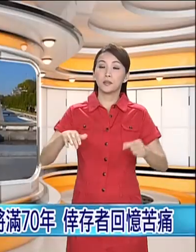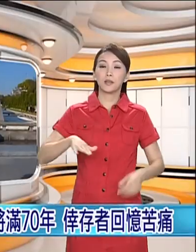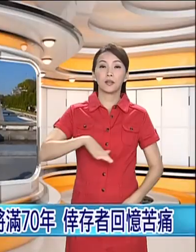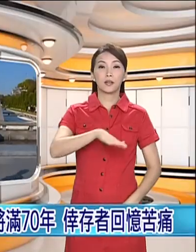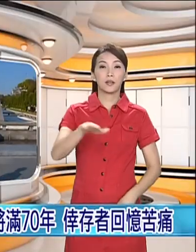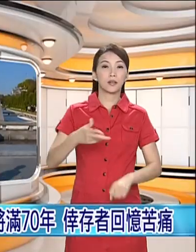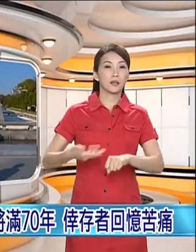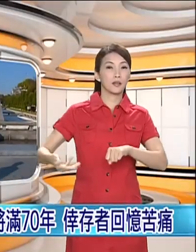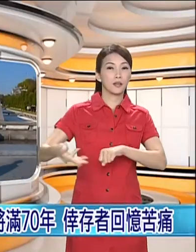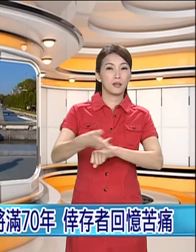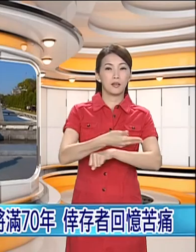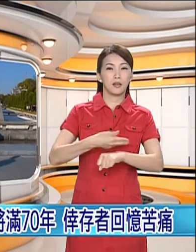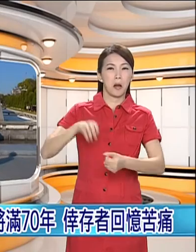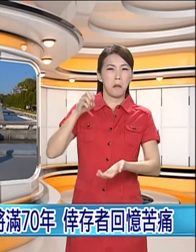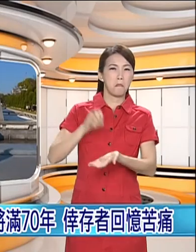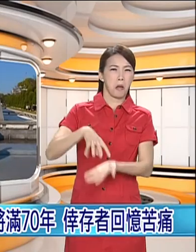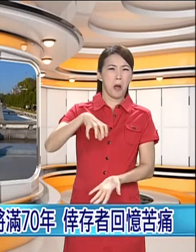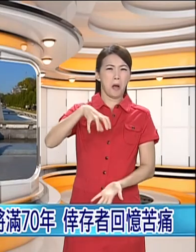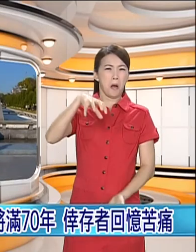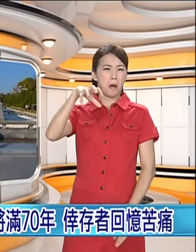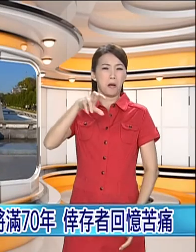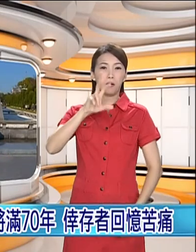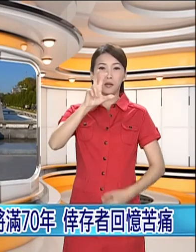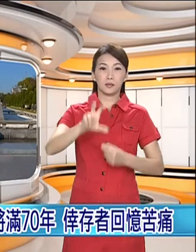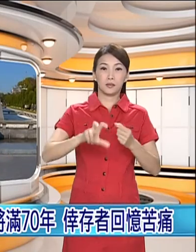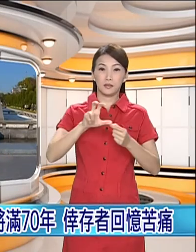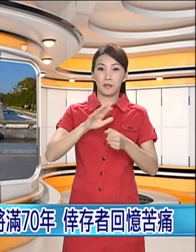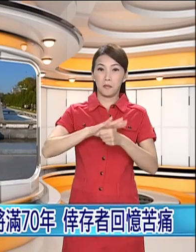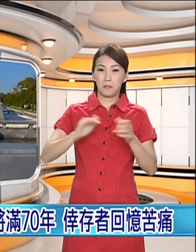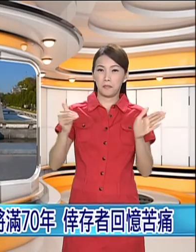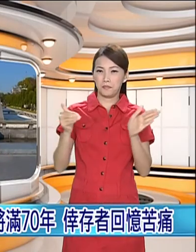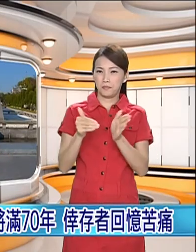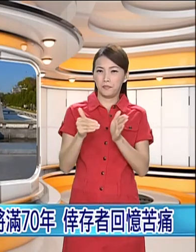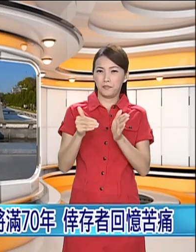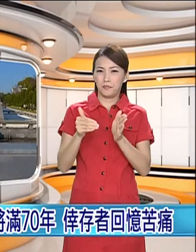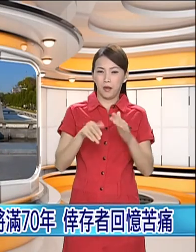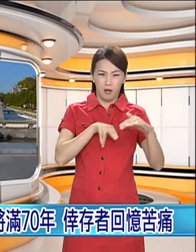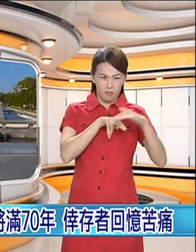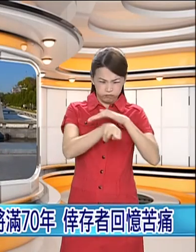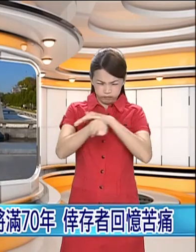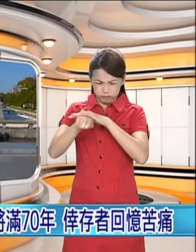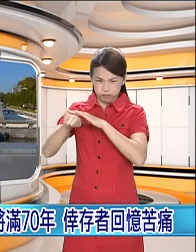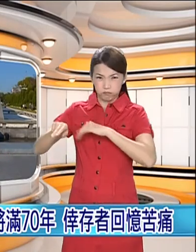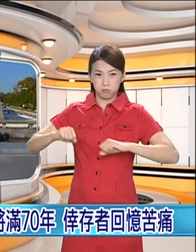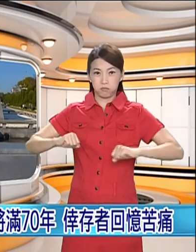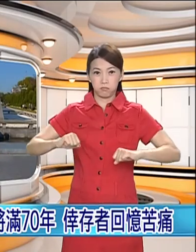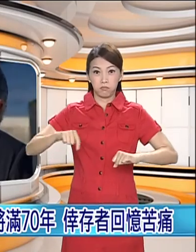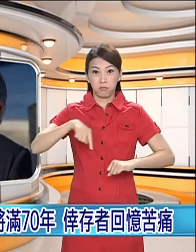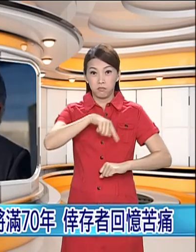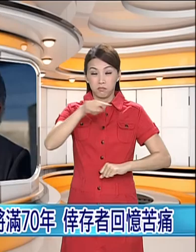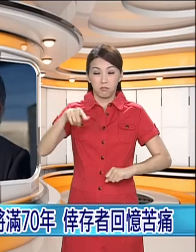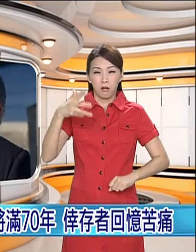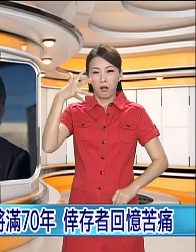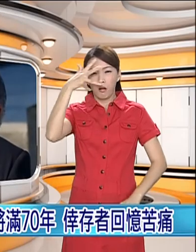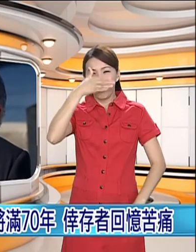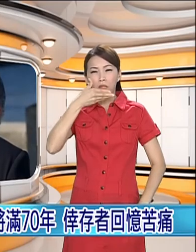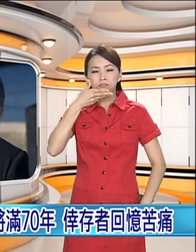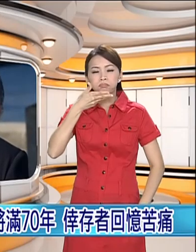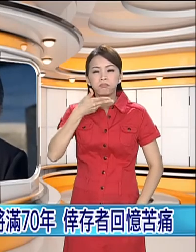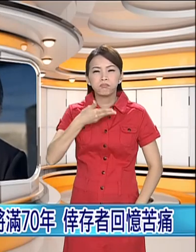日本广岛原子弹爆炸即将届满70周年，当年的幸存者如今